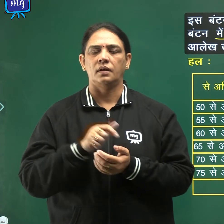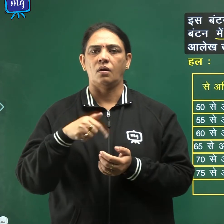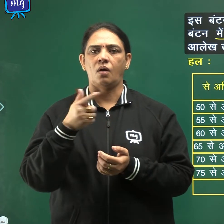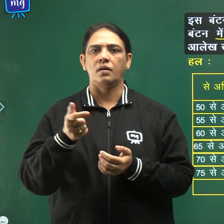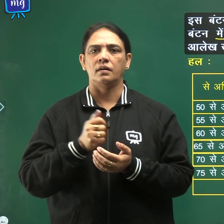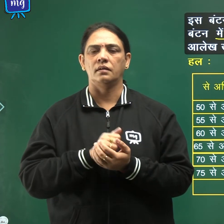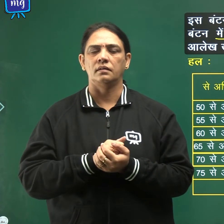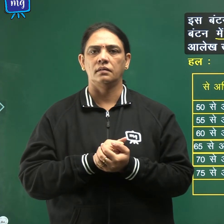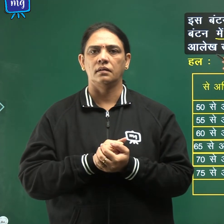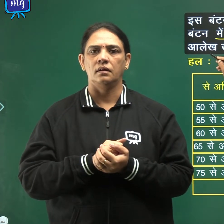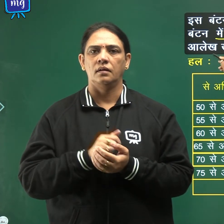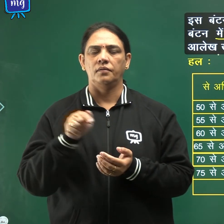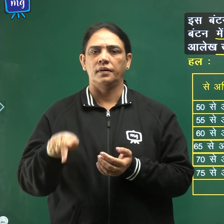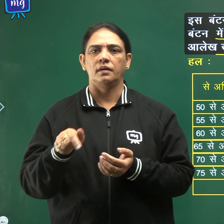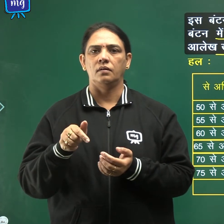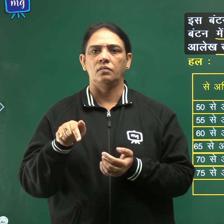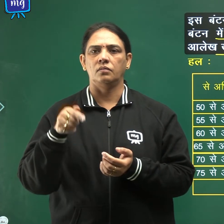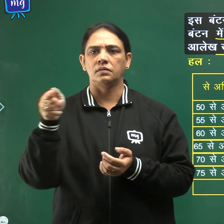और फिर उसका